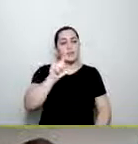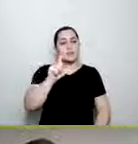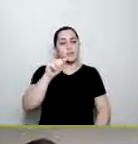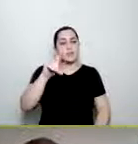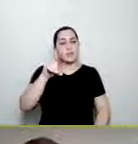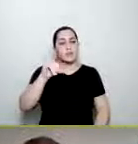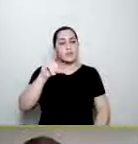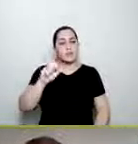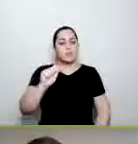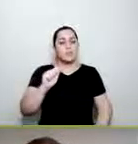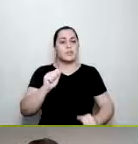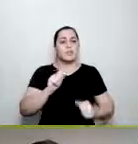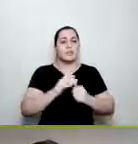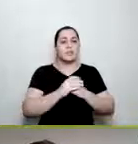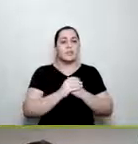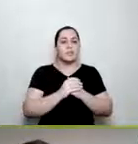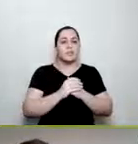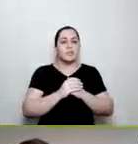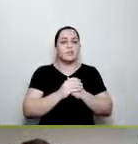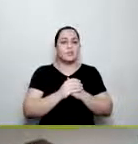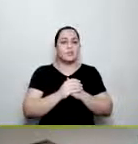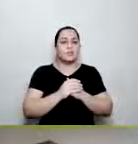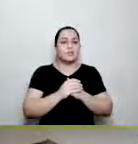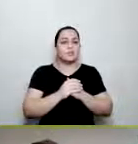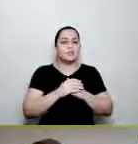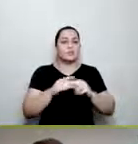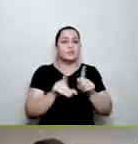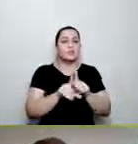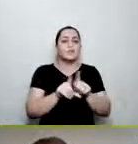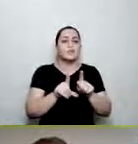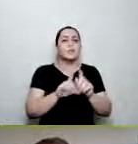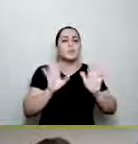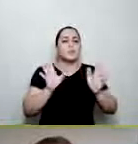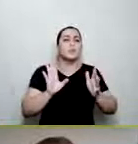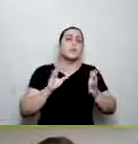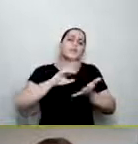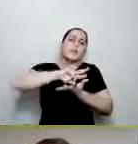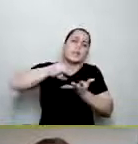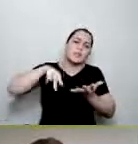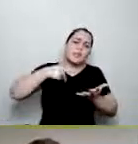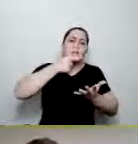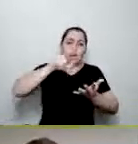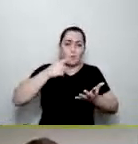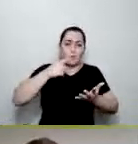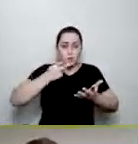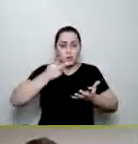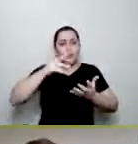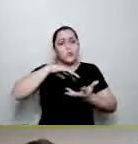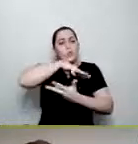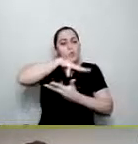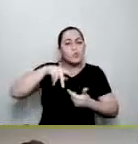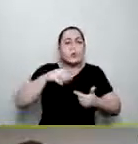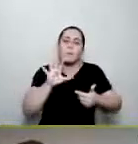descobri que a resposta é bastante surpreendente, talvez, porque o número das línguas faladas hoje no mundo é mais ou menos